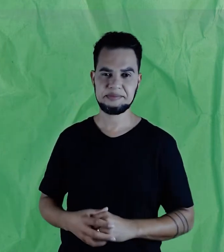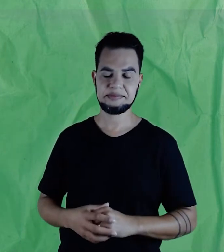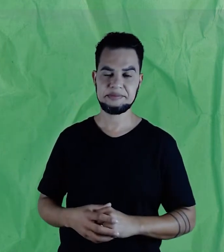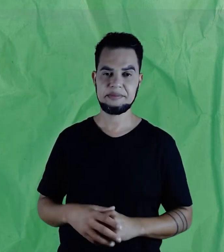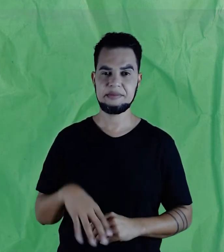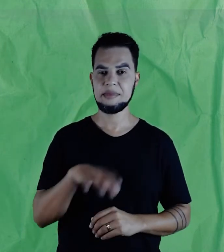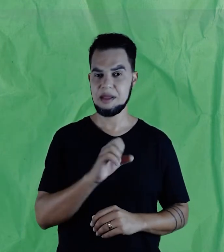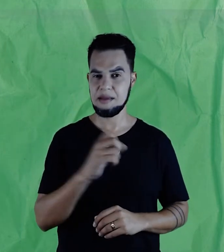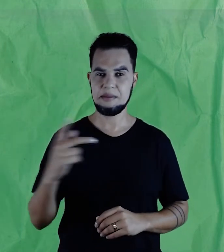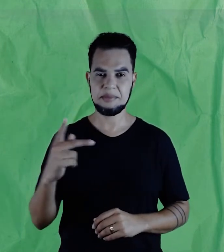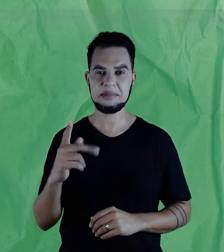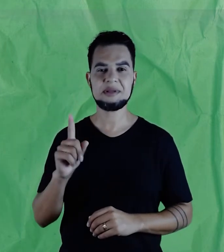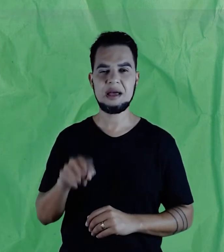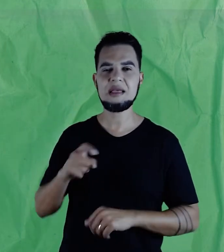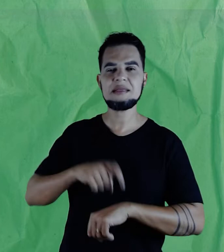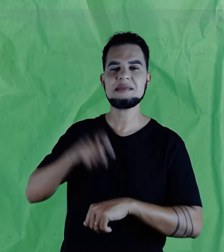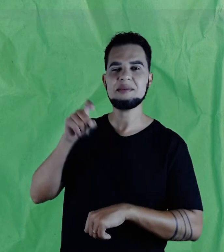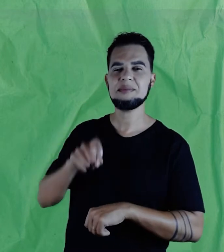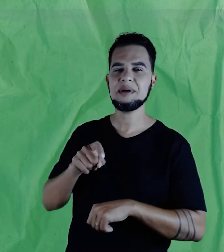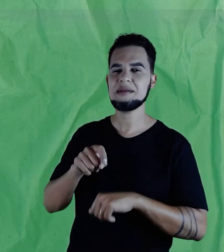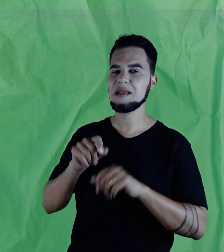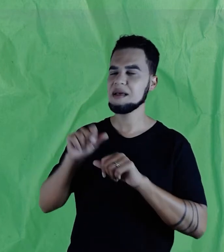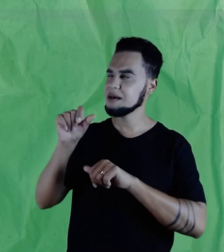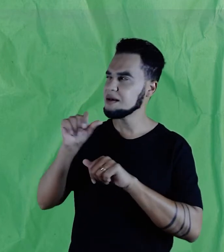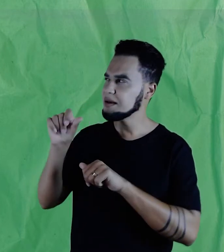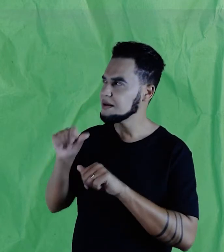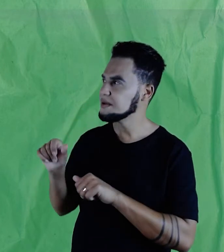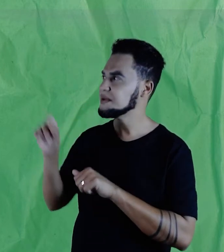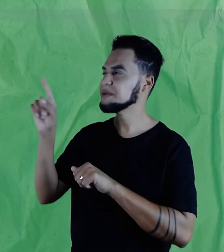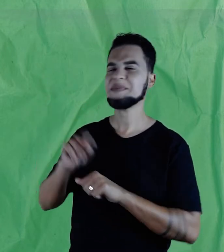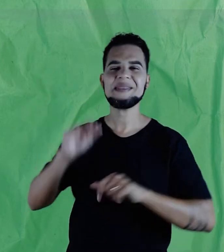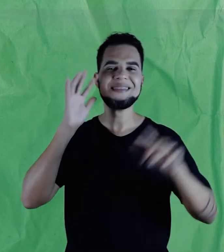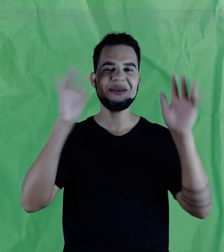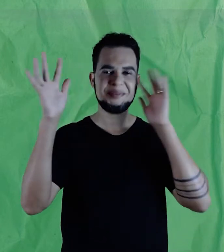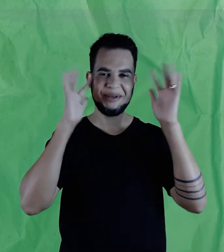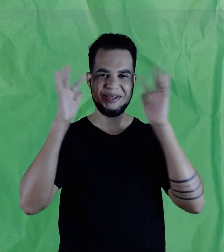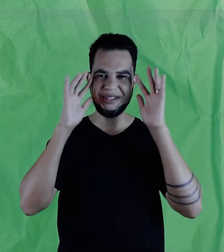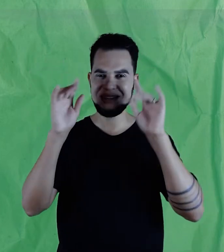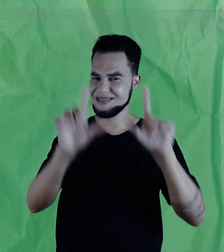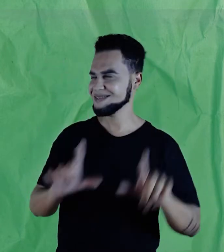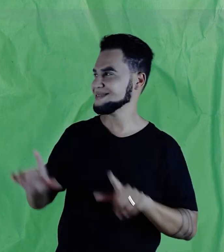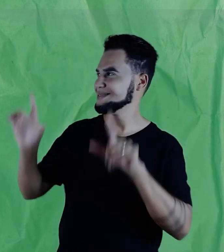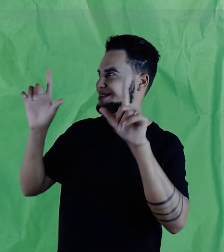app, neste momento aqui, ela está renderizando essa tela. Vamos imaginar que essa tela